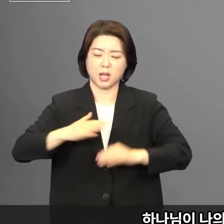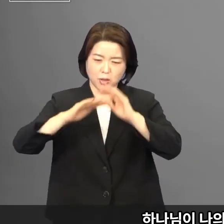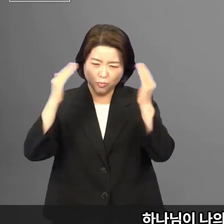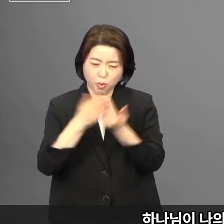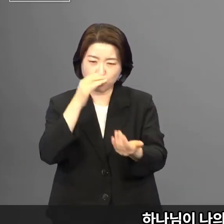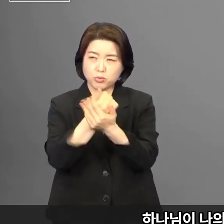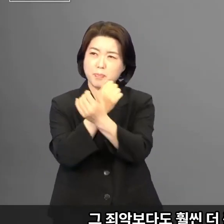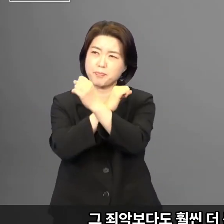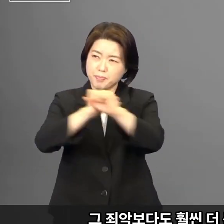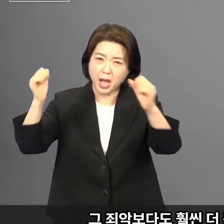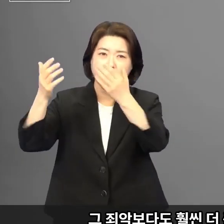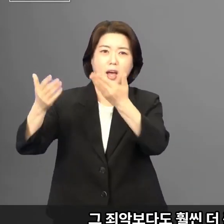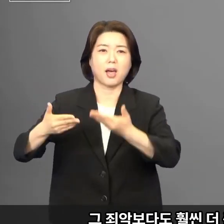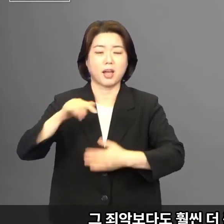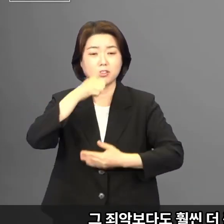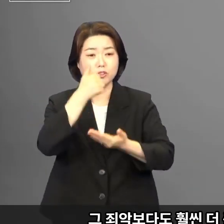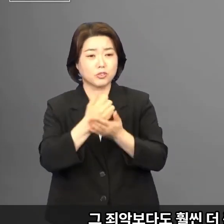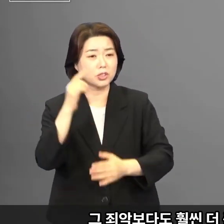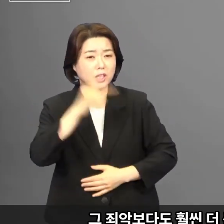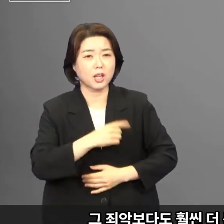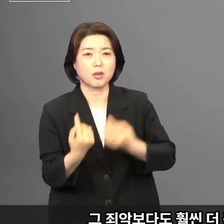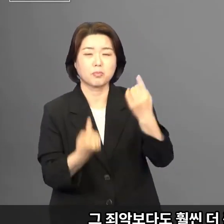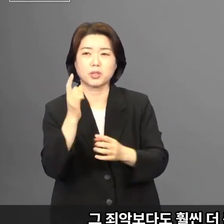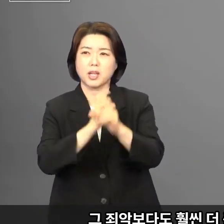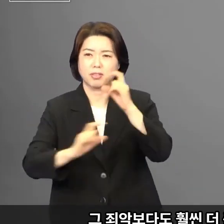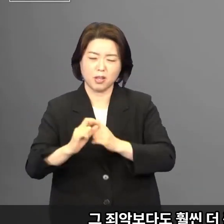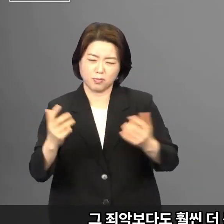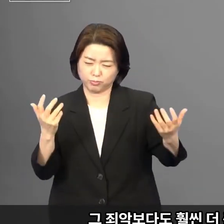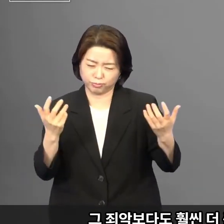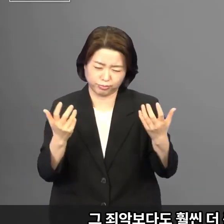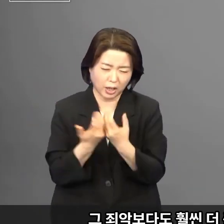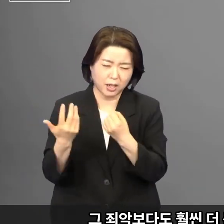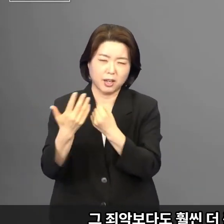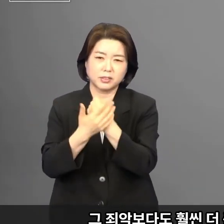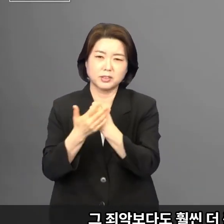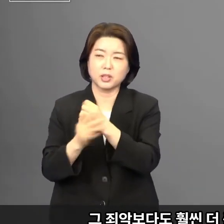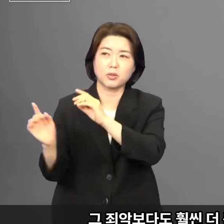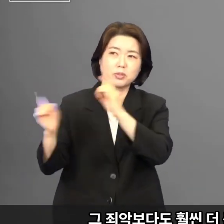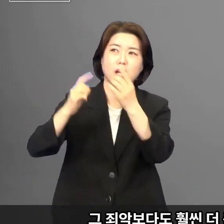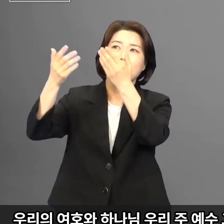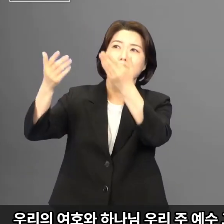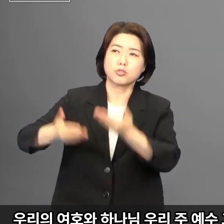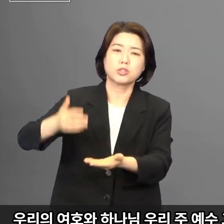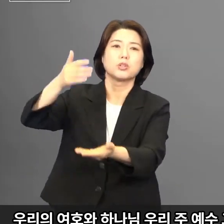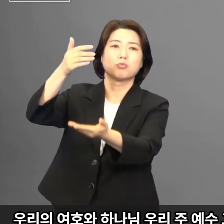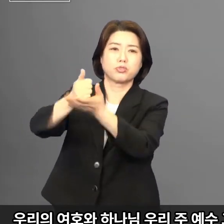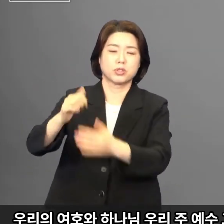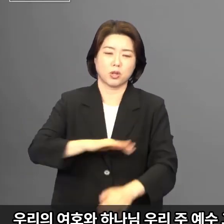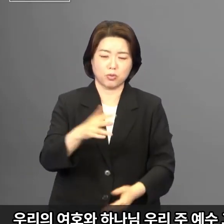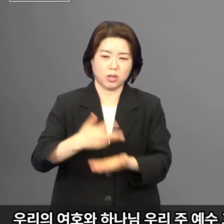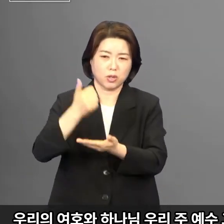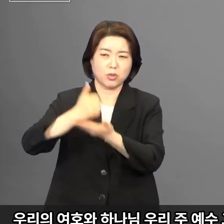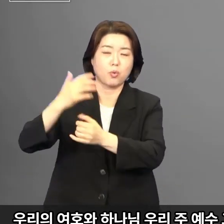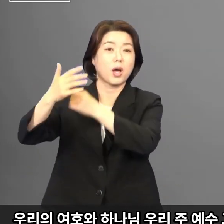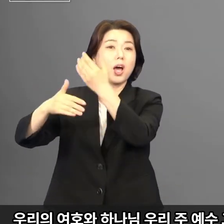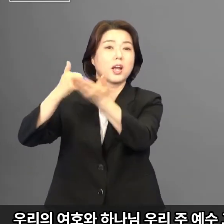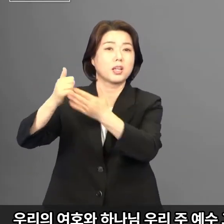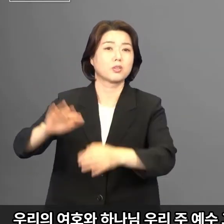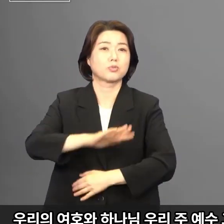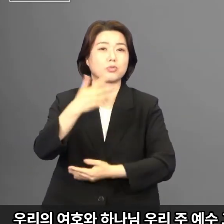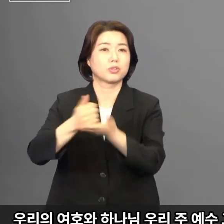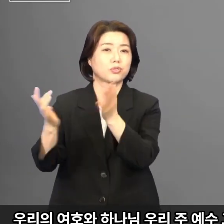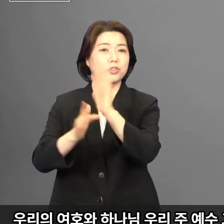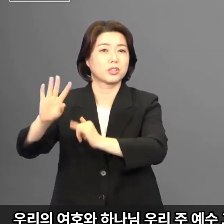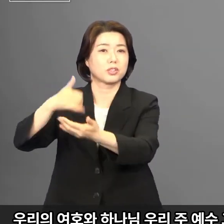죄를 사하시며 그 죄악보다도 훨씬 더 풍성한 은혜로 살리실 수 있는 우리의 여호와 하나님, 우리 주 예수